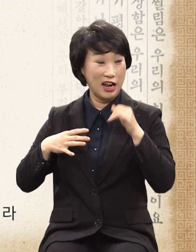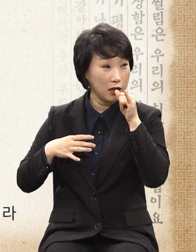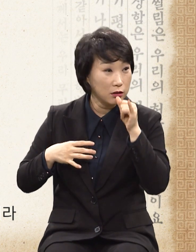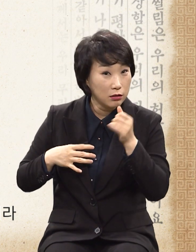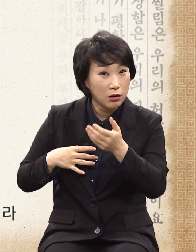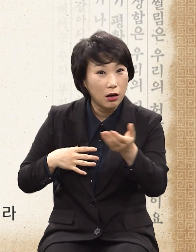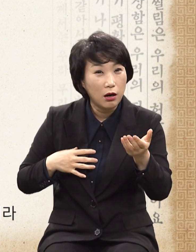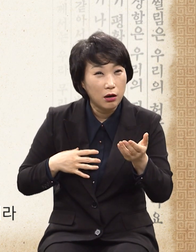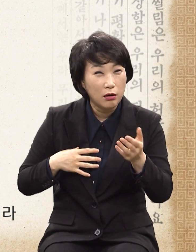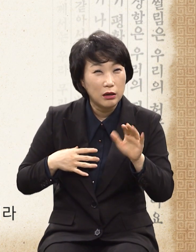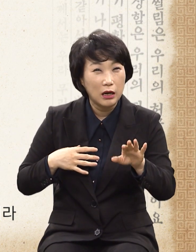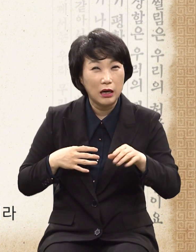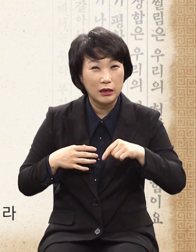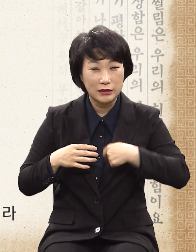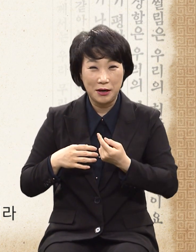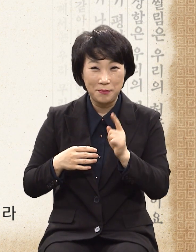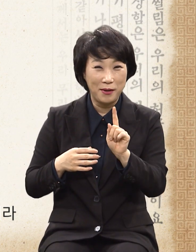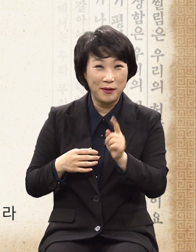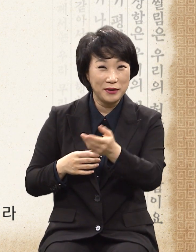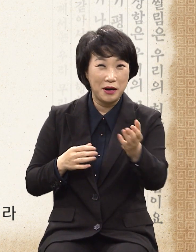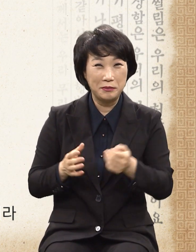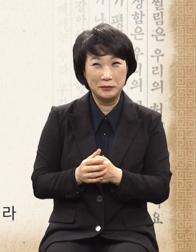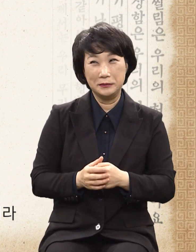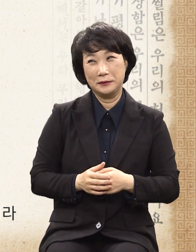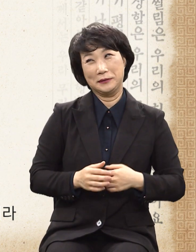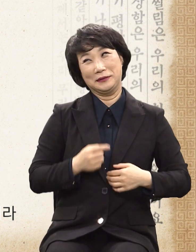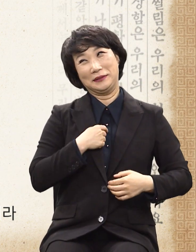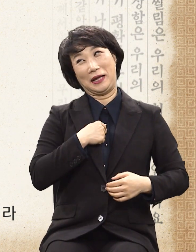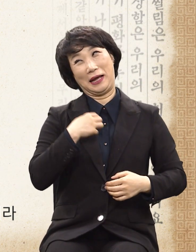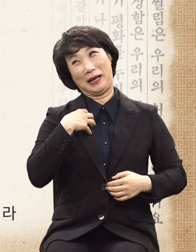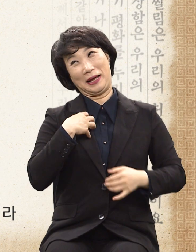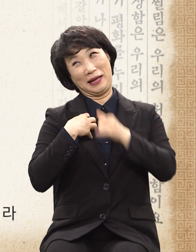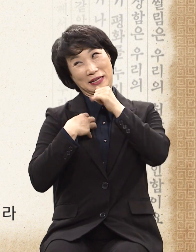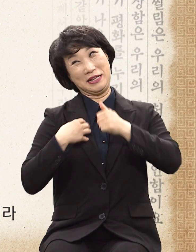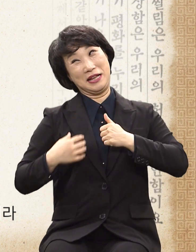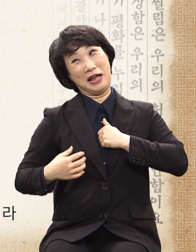자랑단지 자기 속으로 은근히 자기가 했다는 자부심, 자기가 했다는